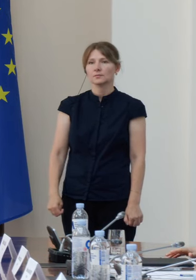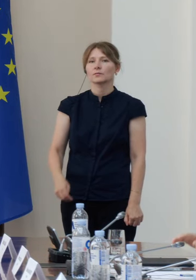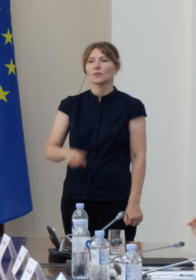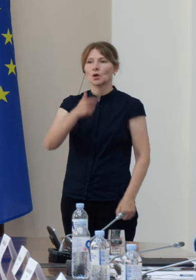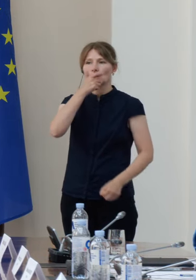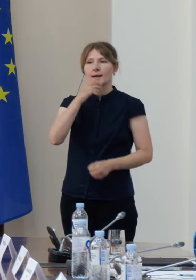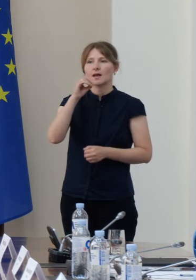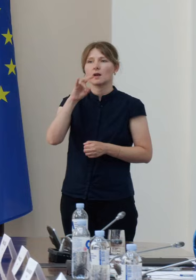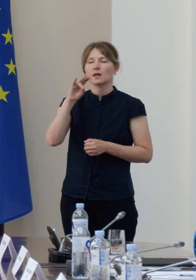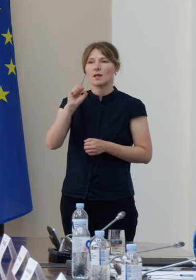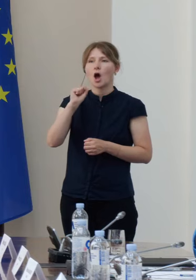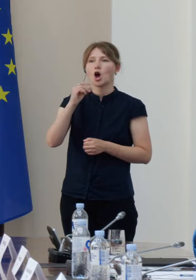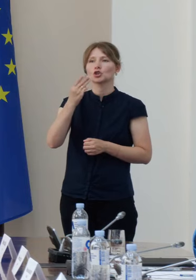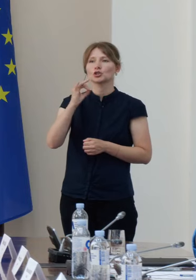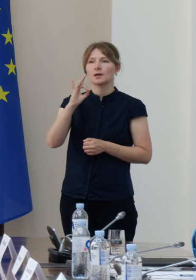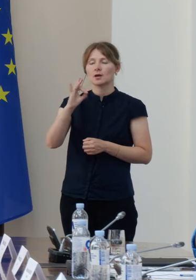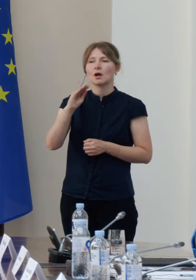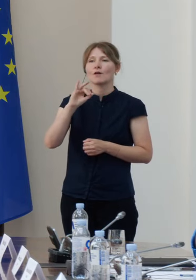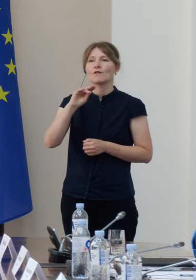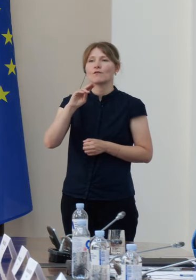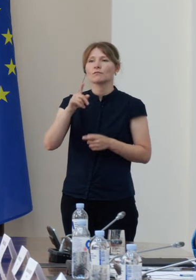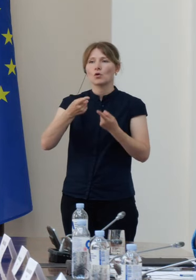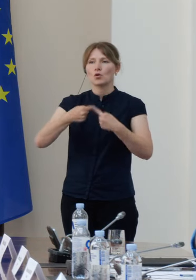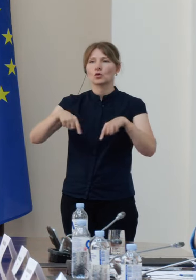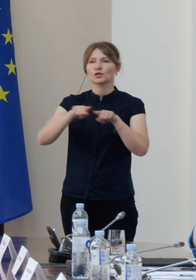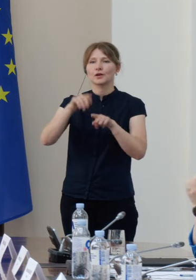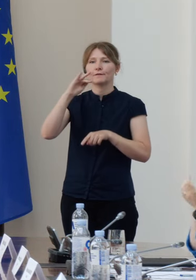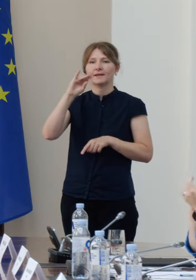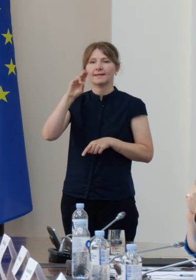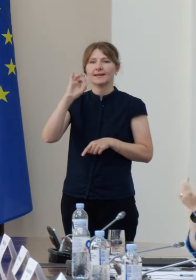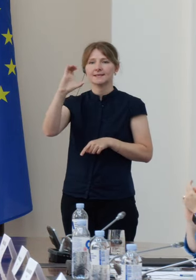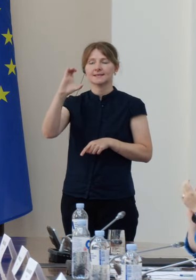Urmează doamna Elena Ajder, directoarea Fundației Fides.